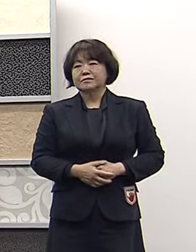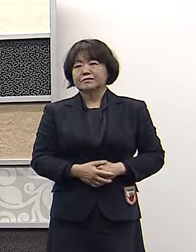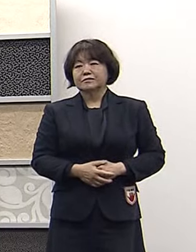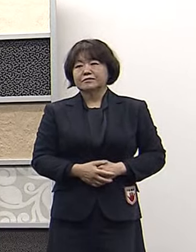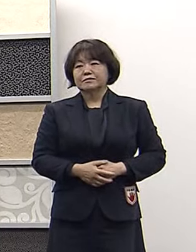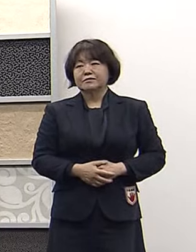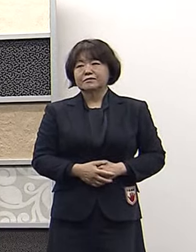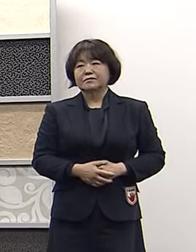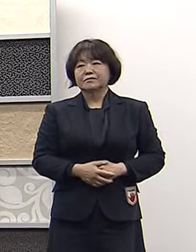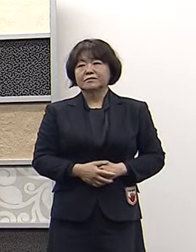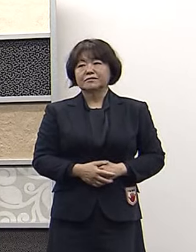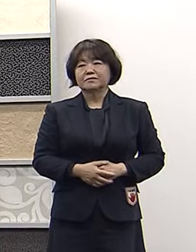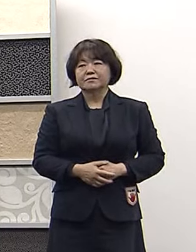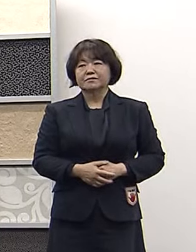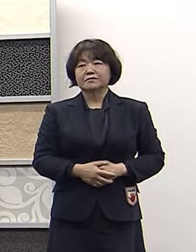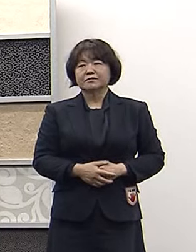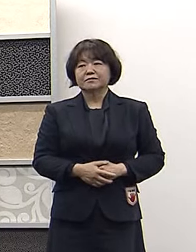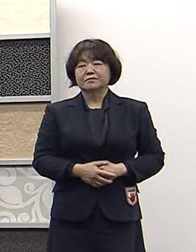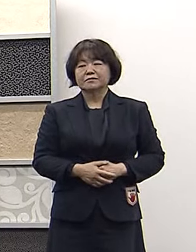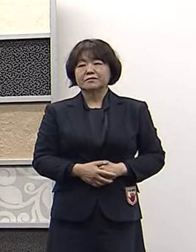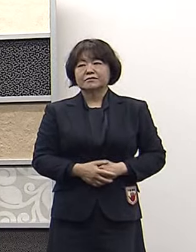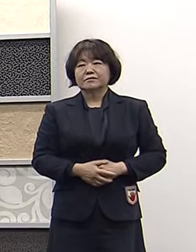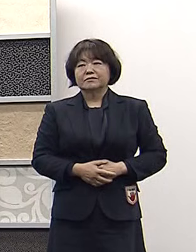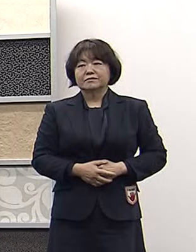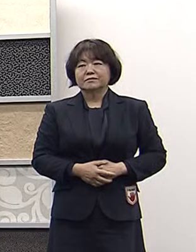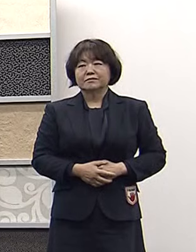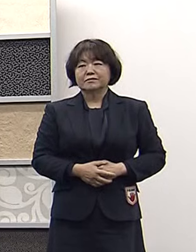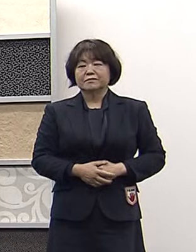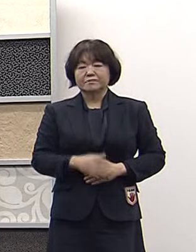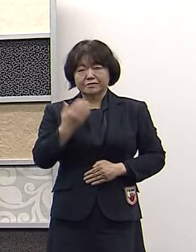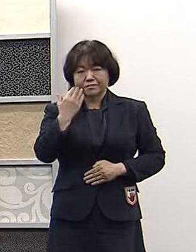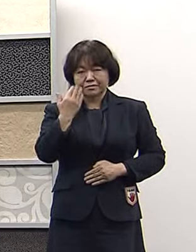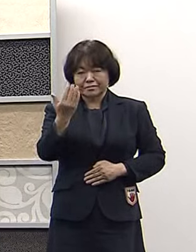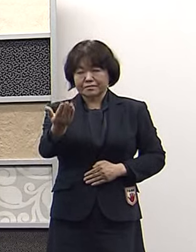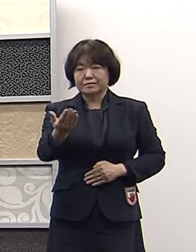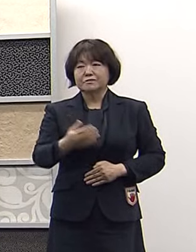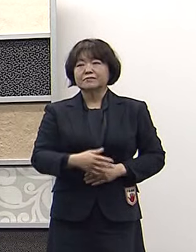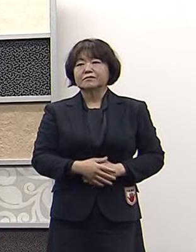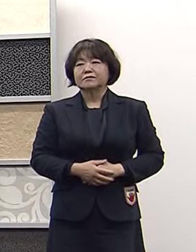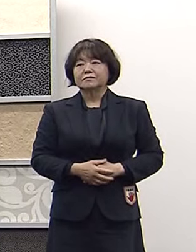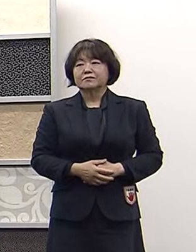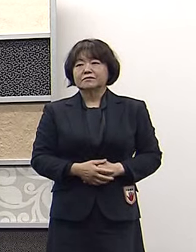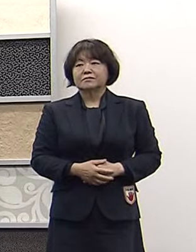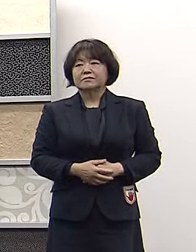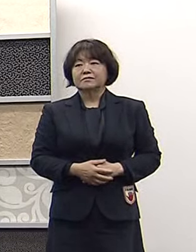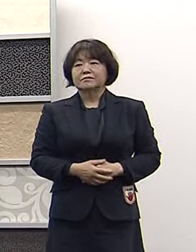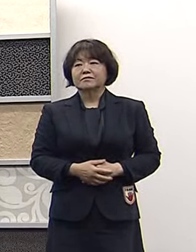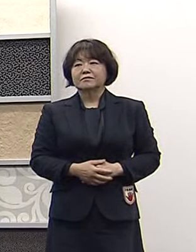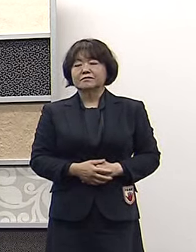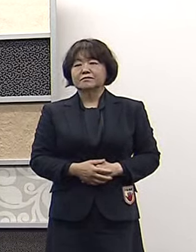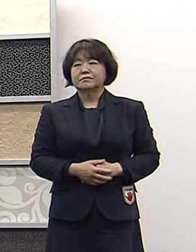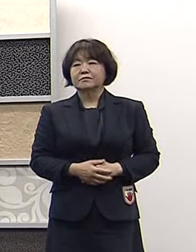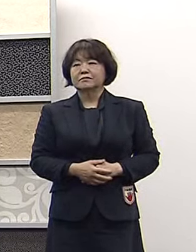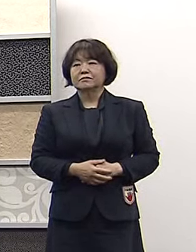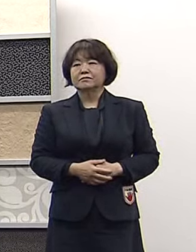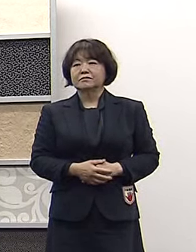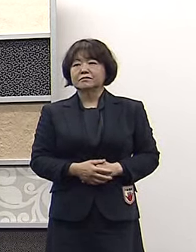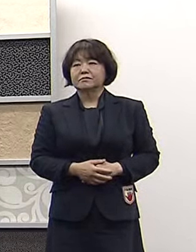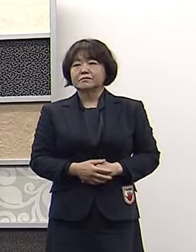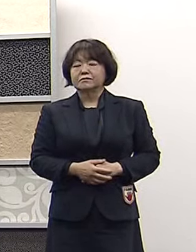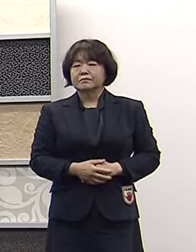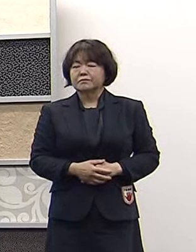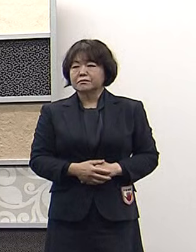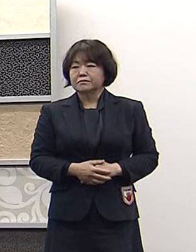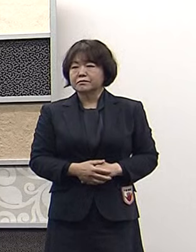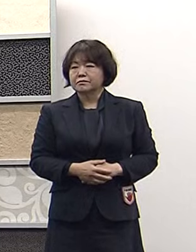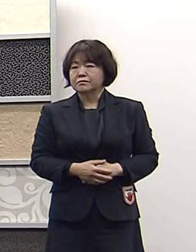UTY さん。 テレビ山梨の末澤と申します。先ほどさん、西さん の政治資金に関する質問についてのちょっと関連なん